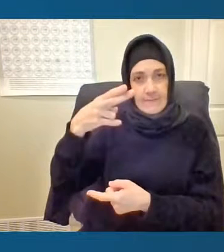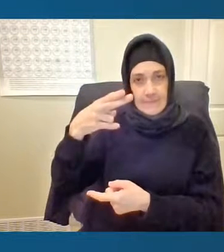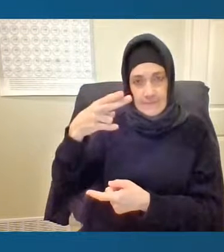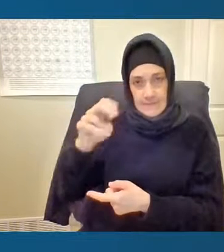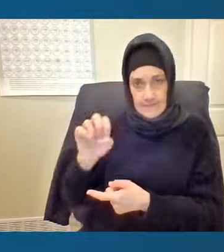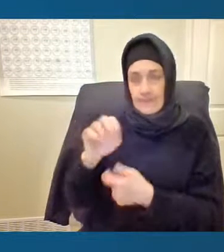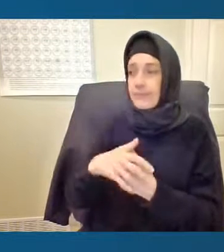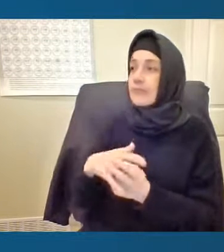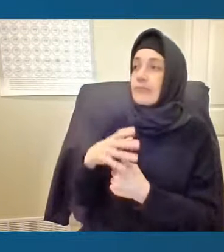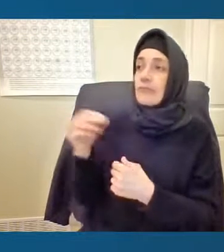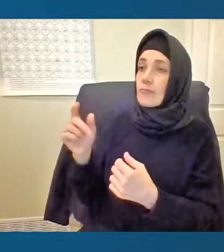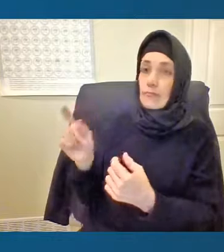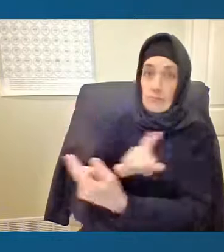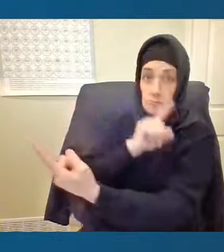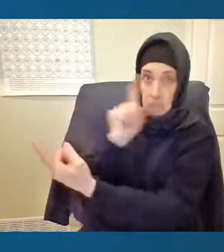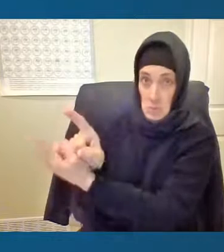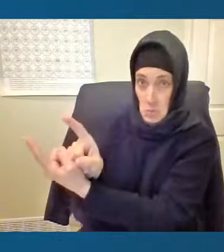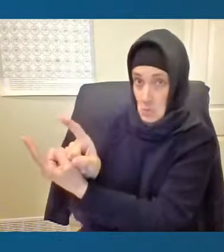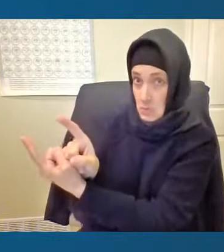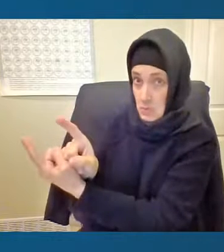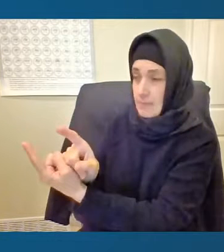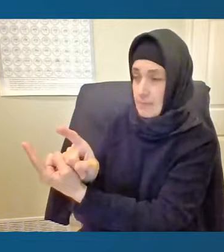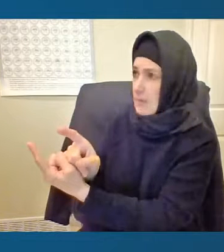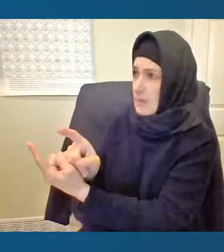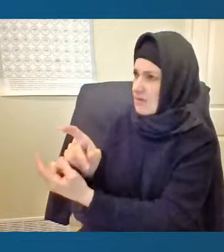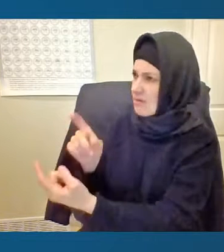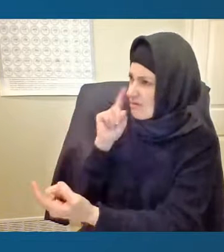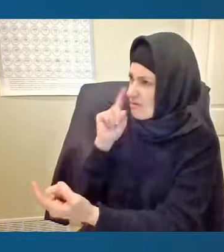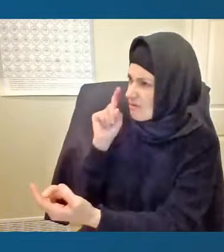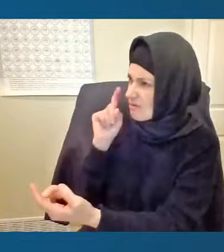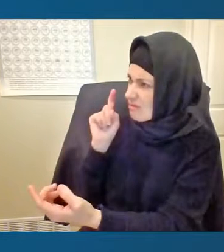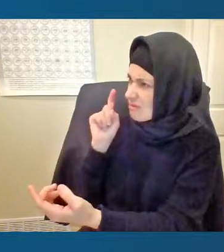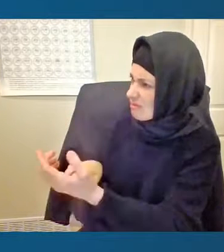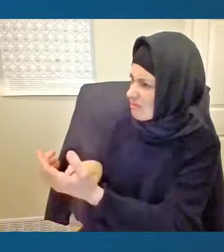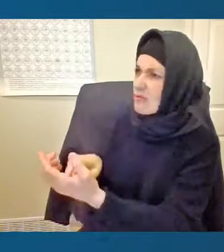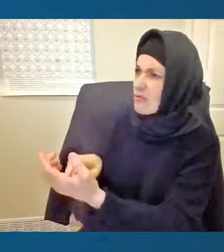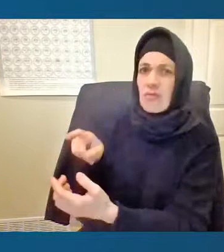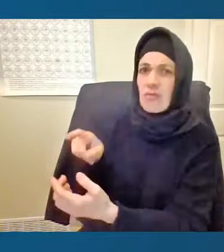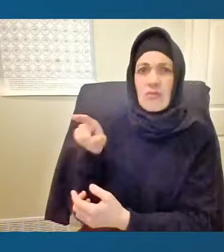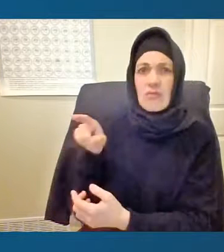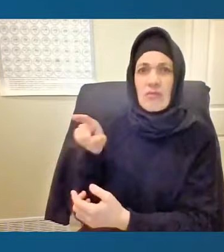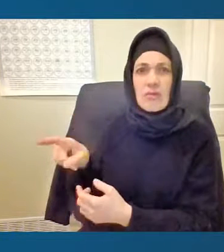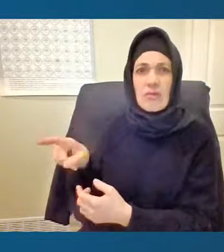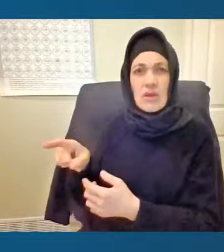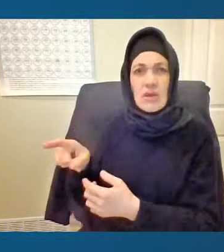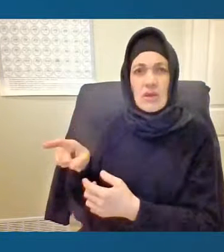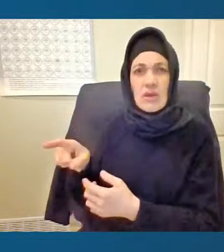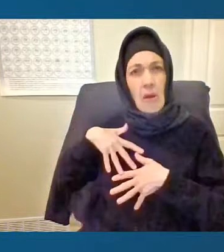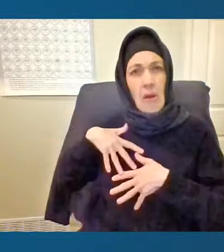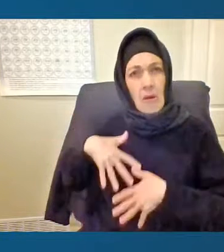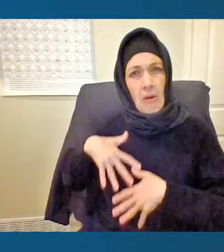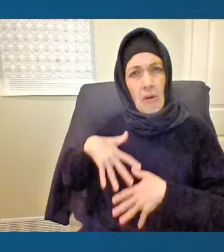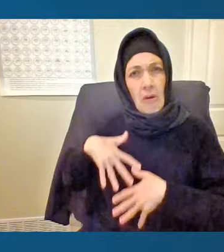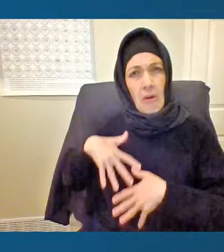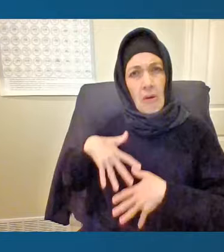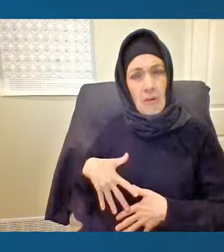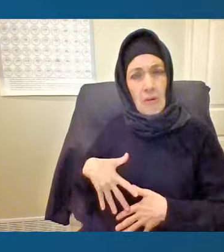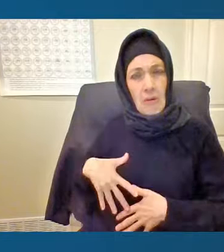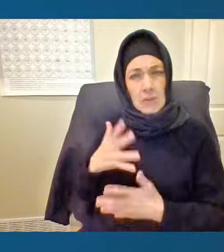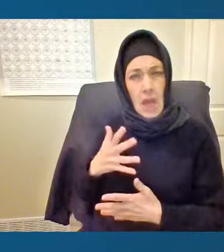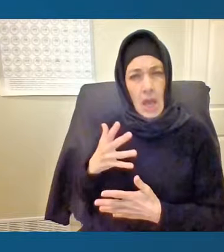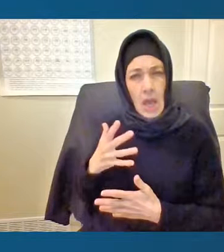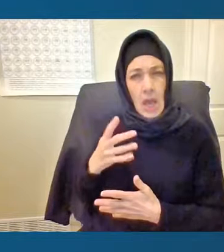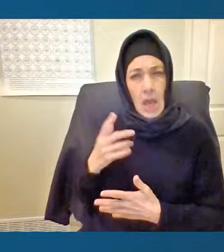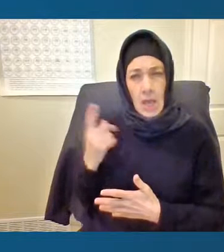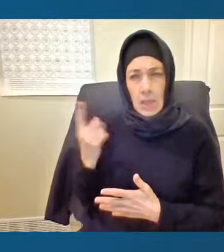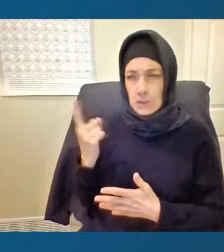فَرَأَيْتُهُ مَهْمُومًا حَزِينًا. I walked in and I see Umar ibn Khattab is very sad. Like something's really bothering